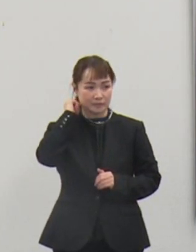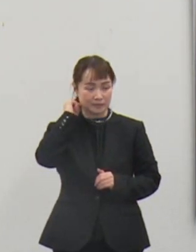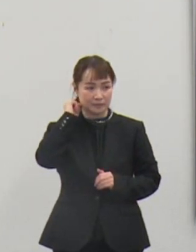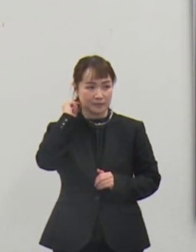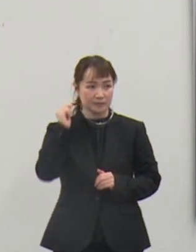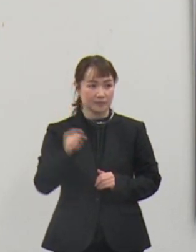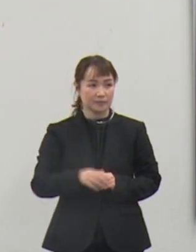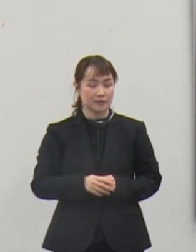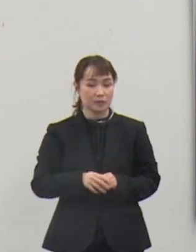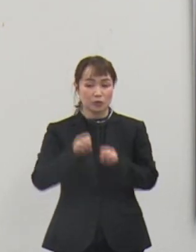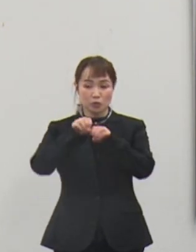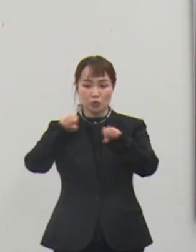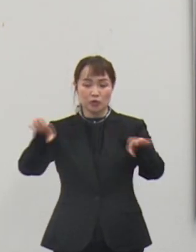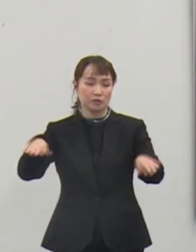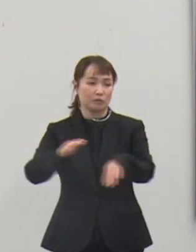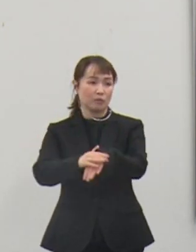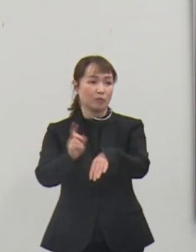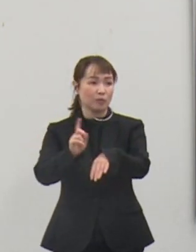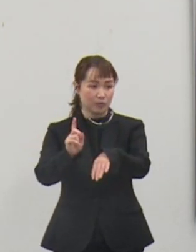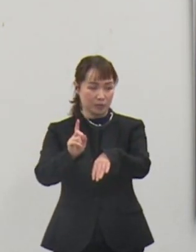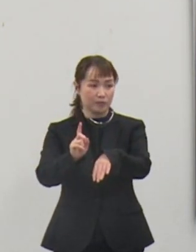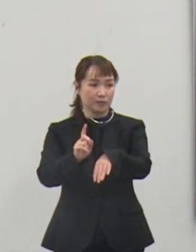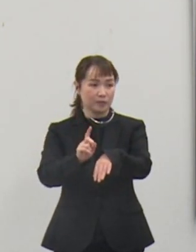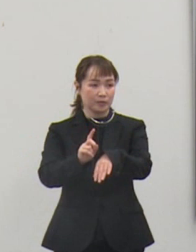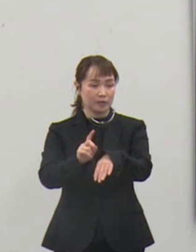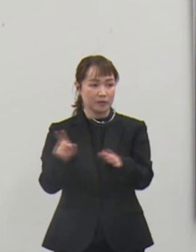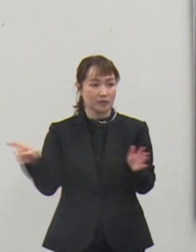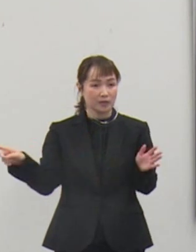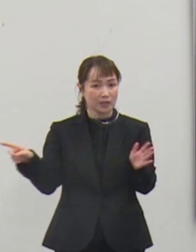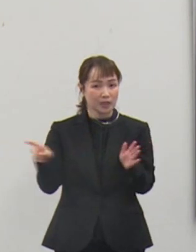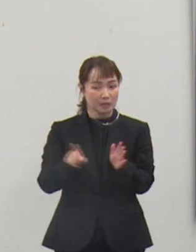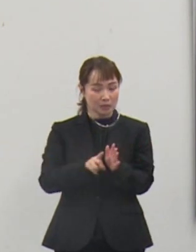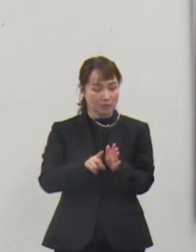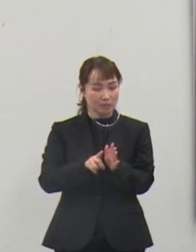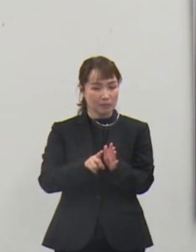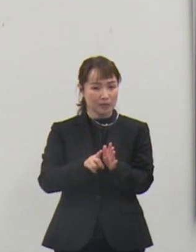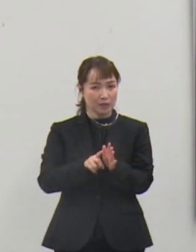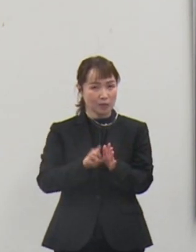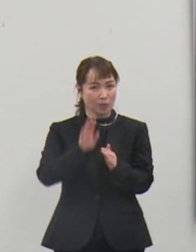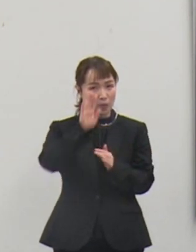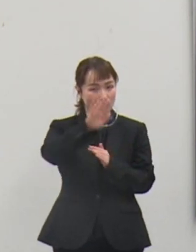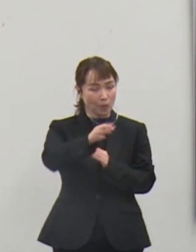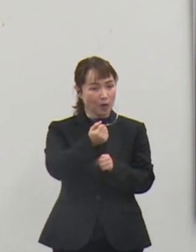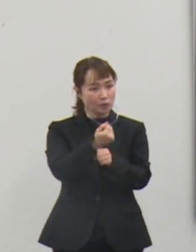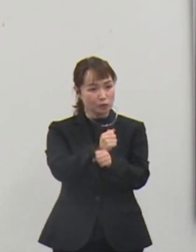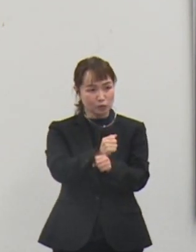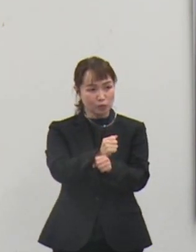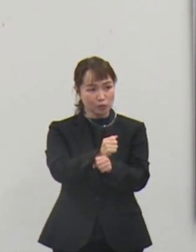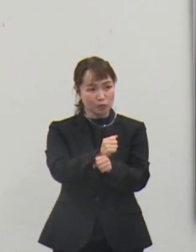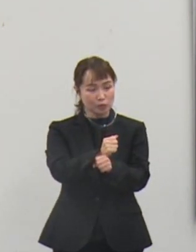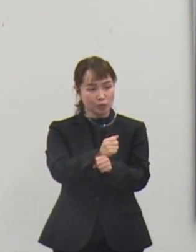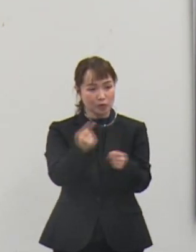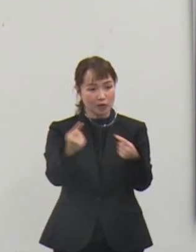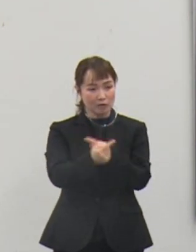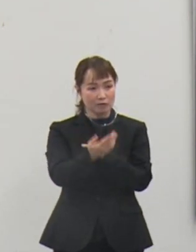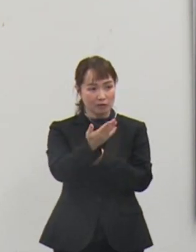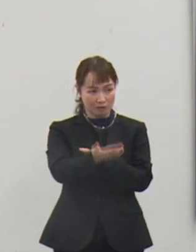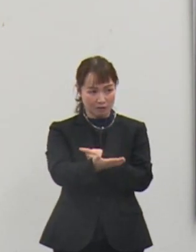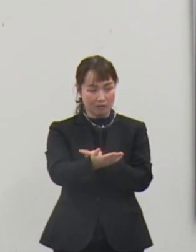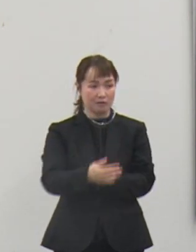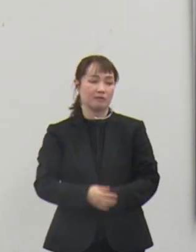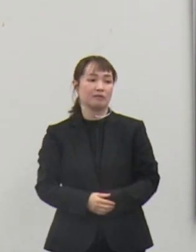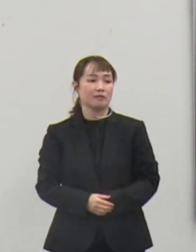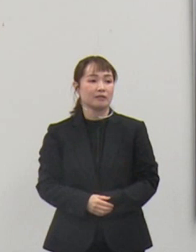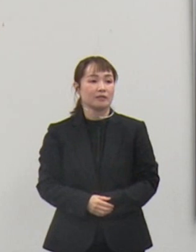ています。 周知については何かこれまでと変えて工夫されていかれる予定といいますか、何かございますで